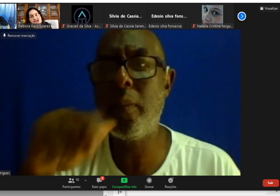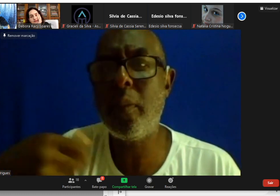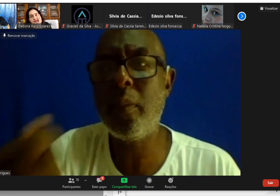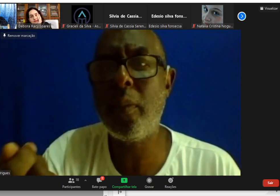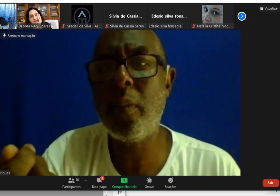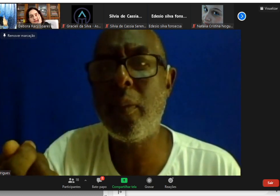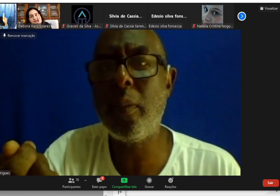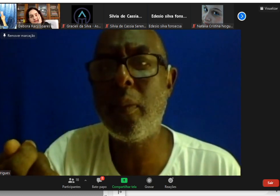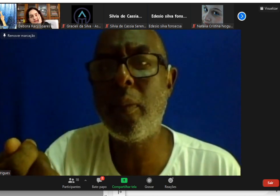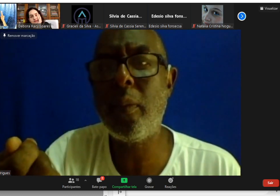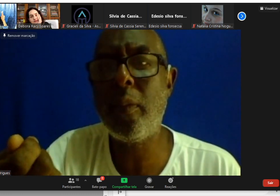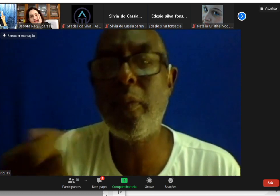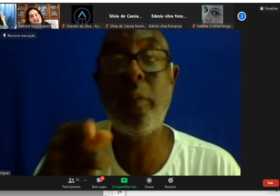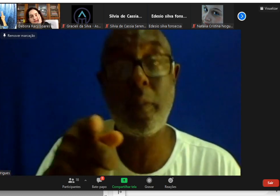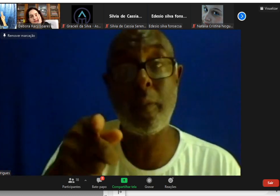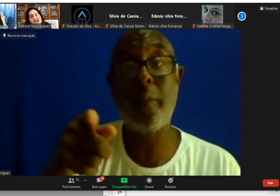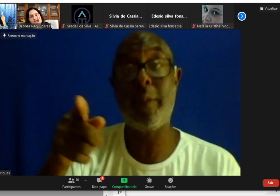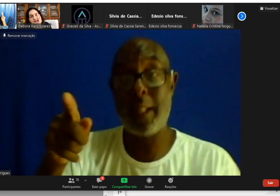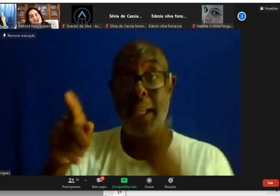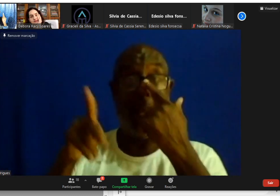A